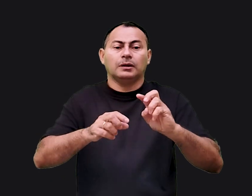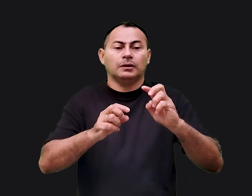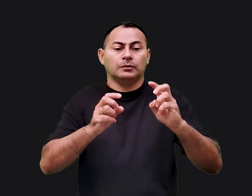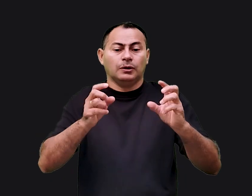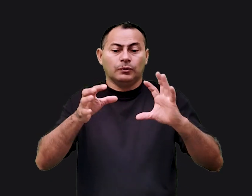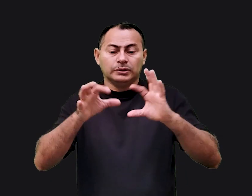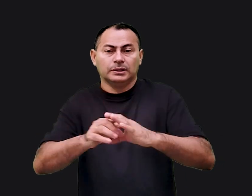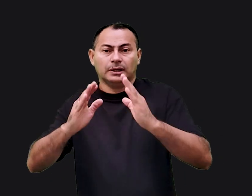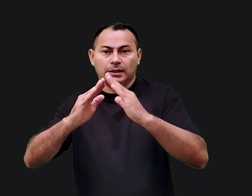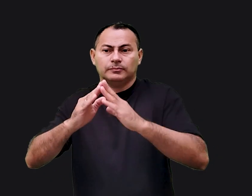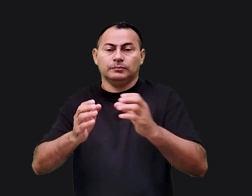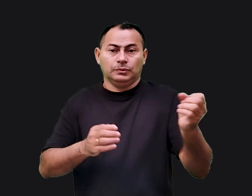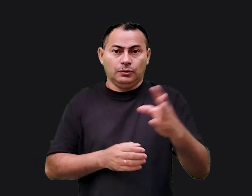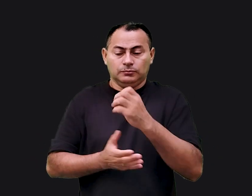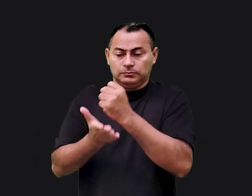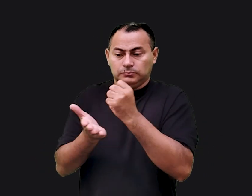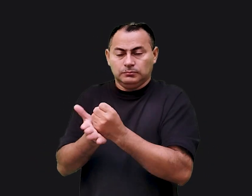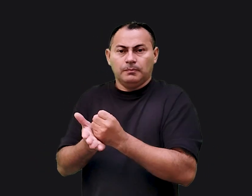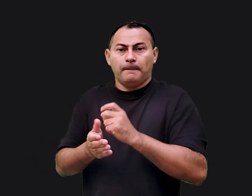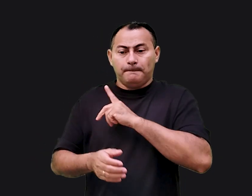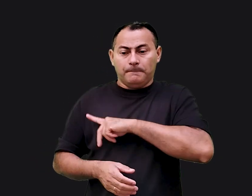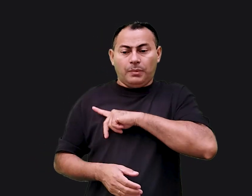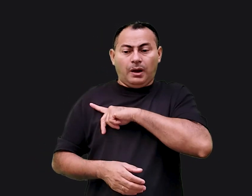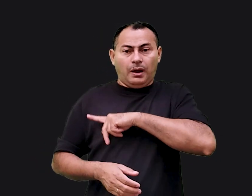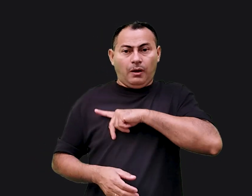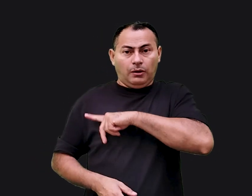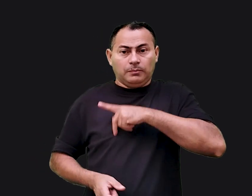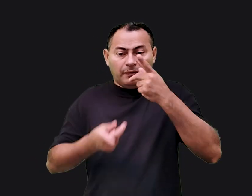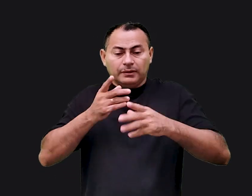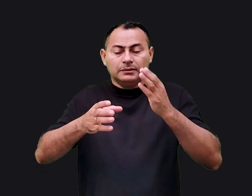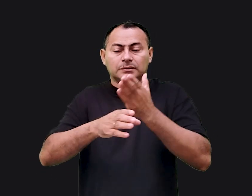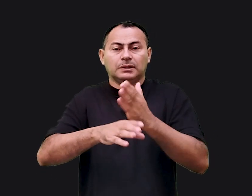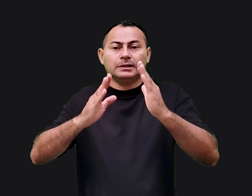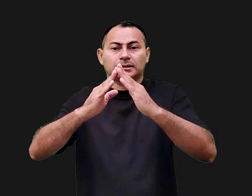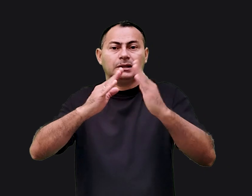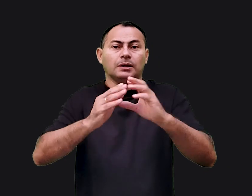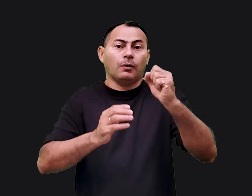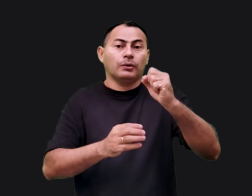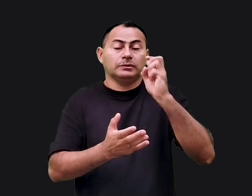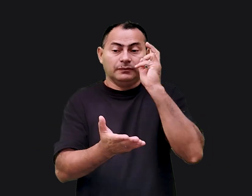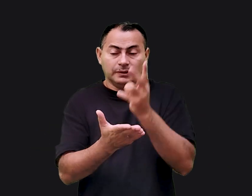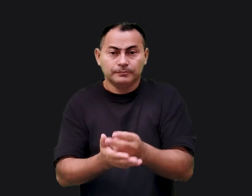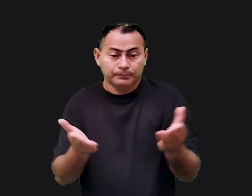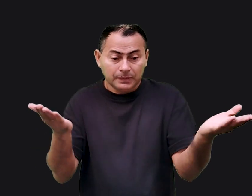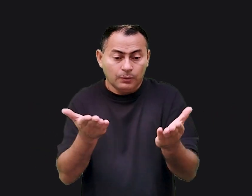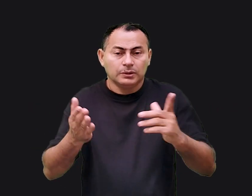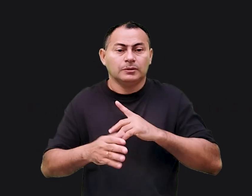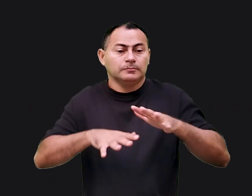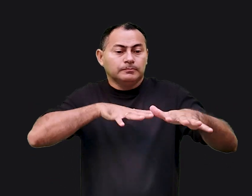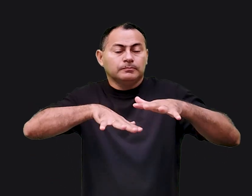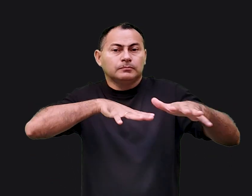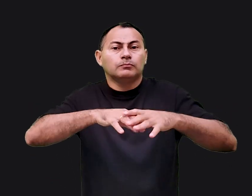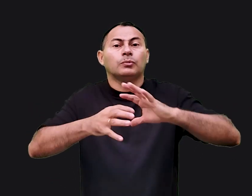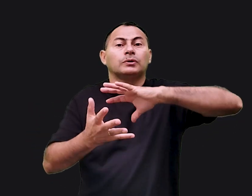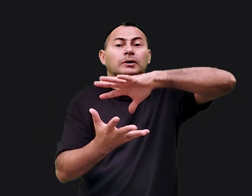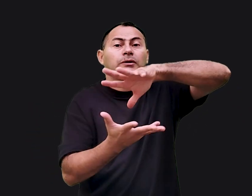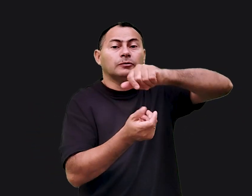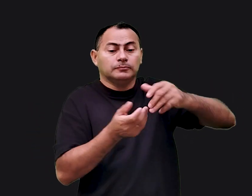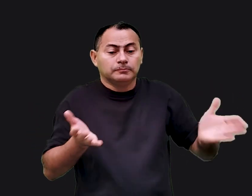casa dele no Novo Testamento Paulo fala sobre a igreja que se reunia nos lares oito vezes hoje existe um movimento Mundial que promove